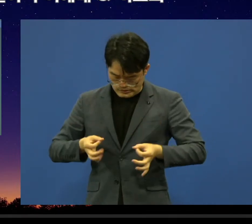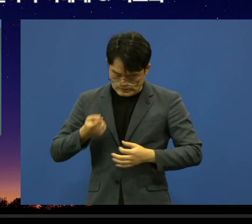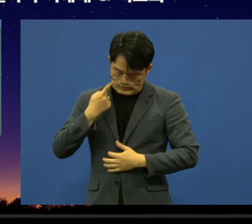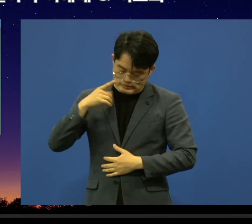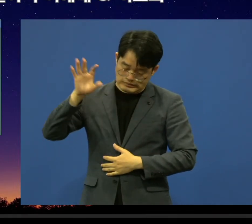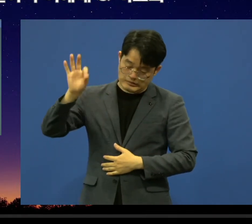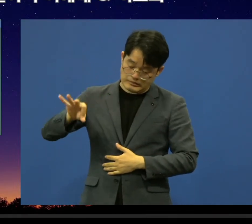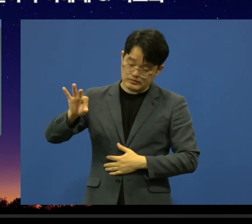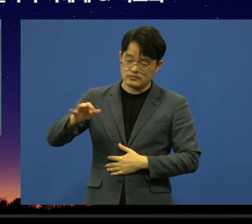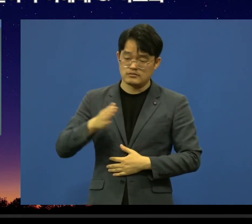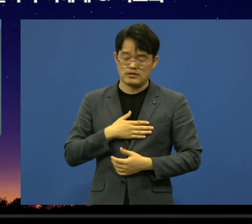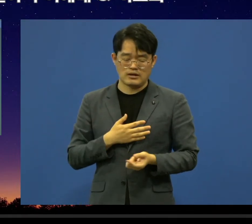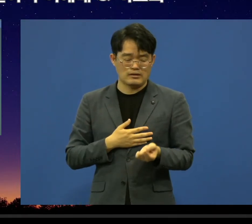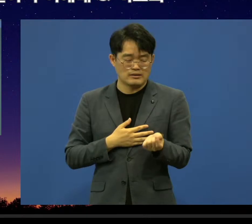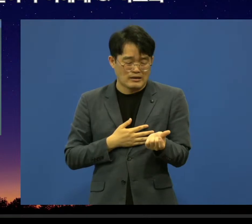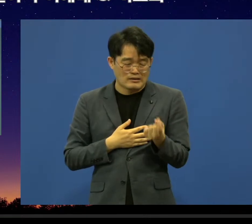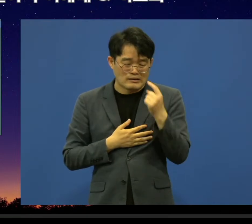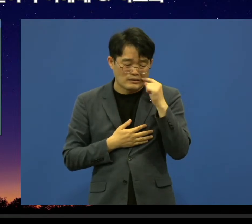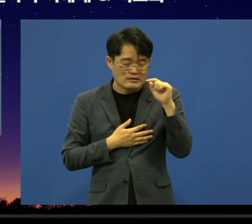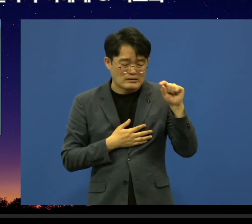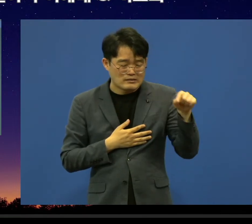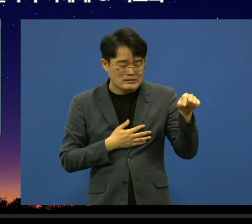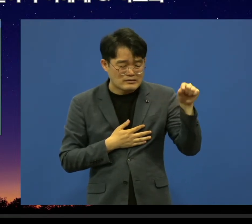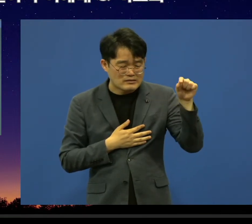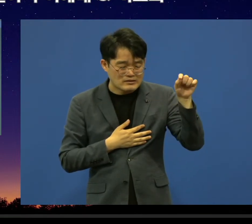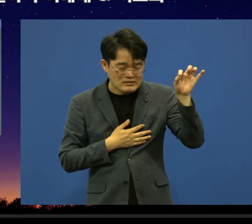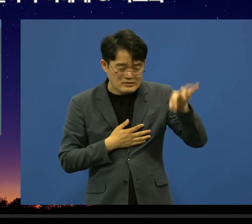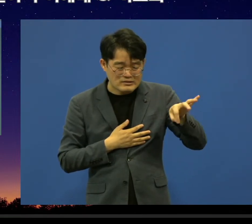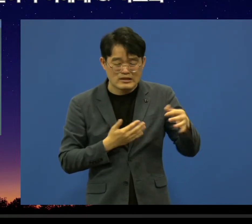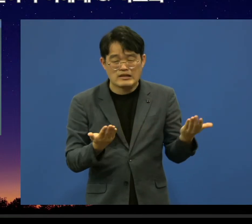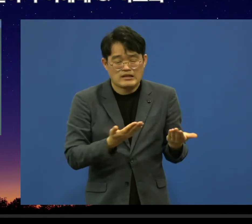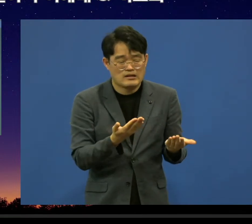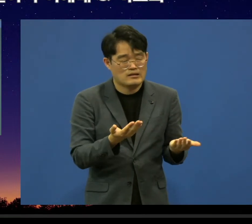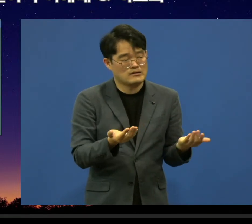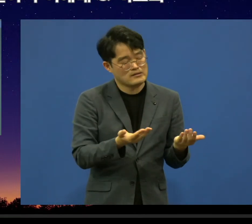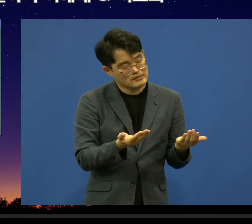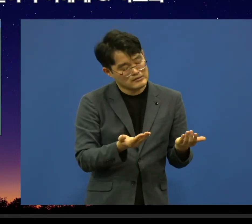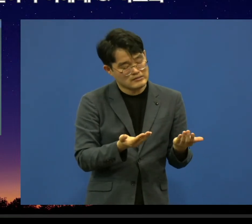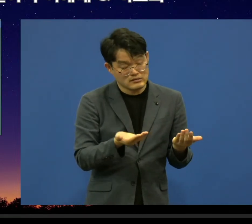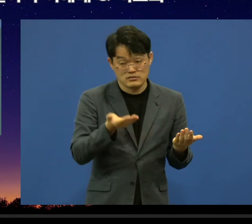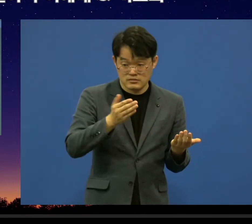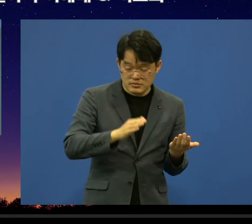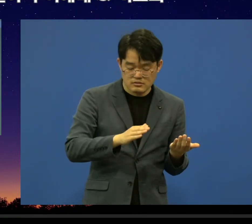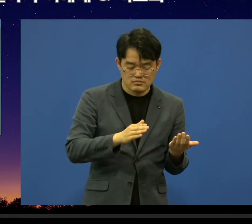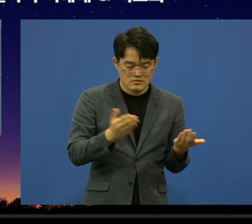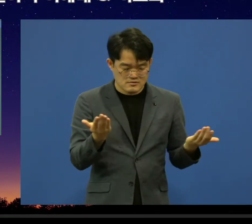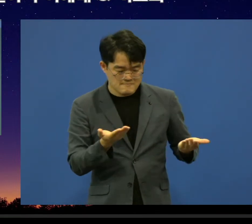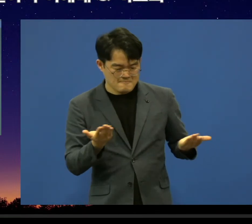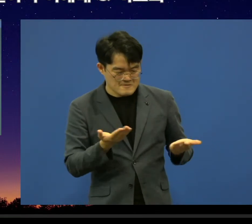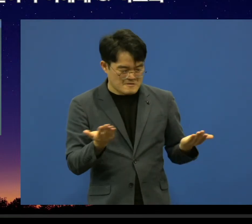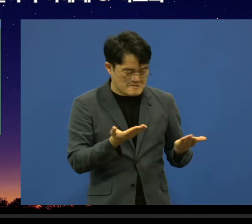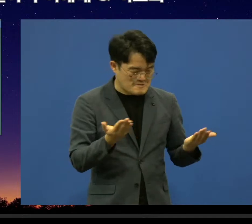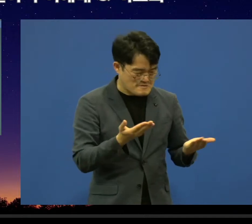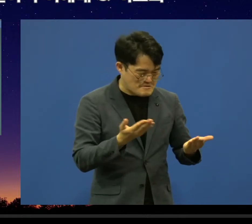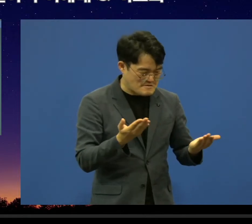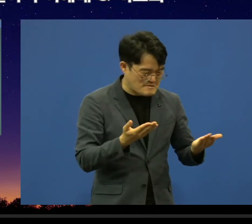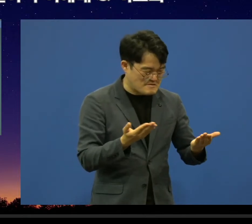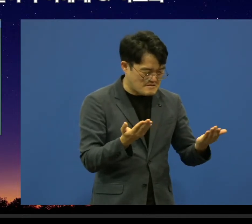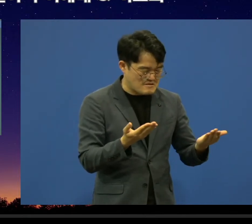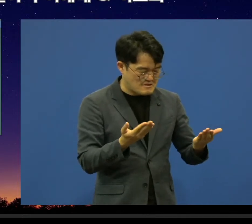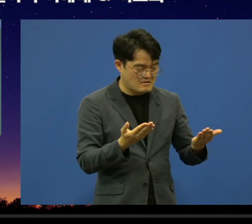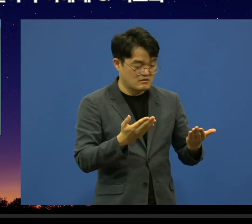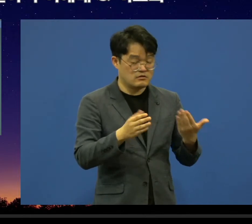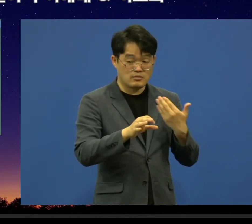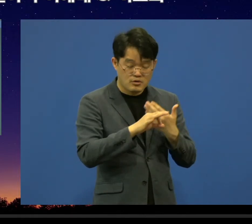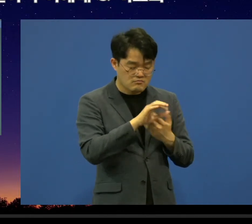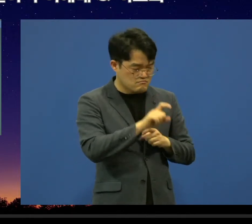일이 너무나 작아 보이지만 그 일을 꾸준히 하다 보면 어느 순간 요단강 건너편에 있는 나 자신을